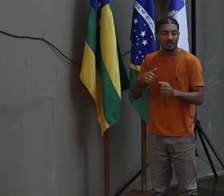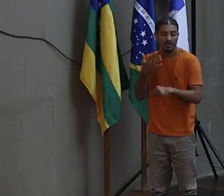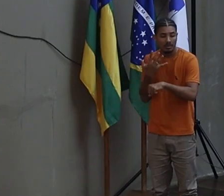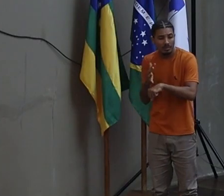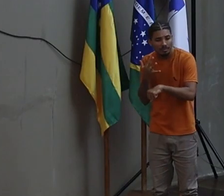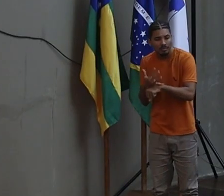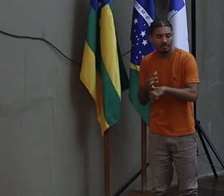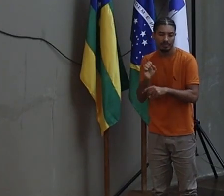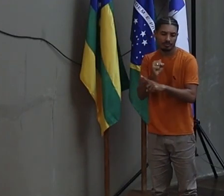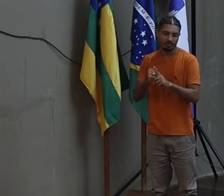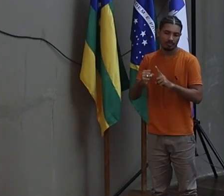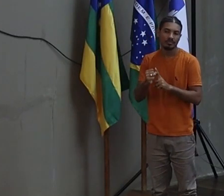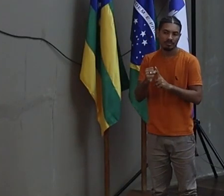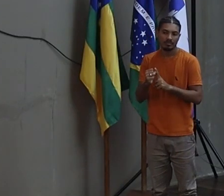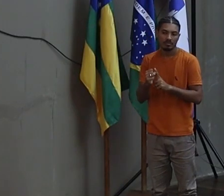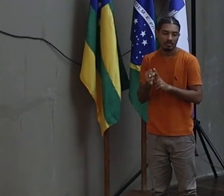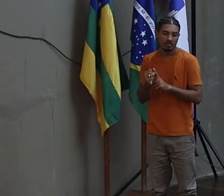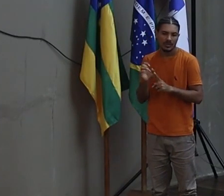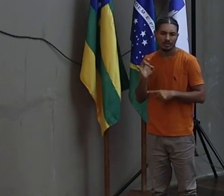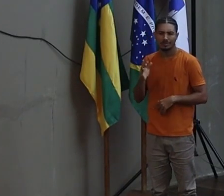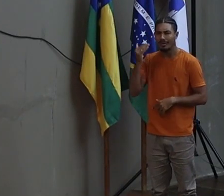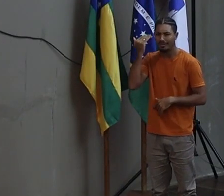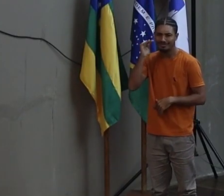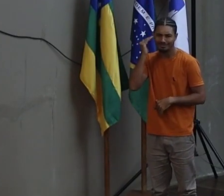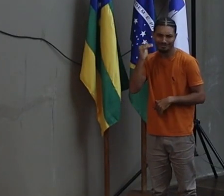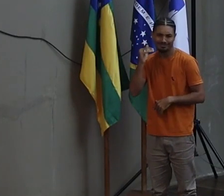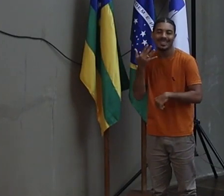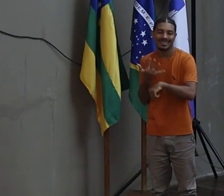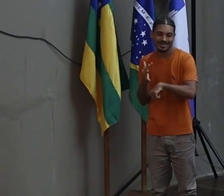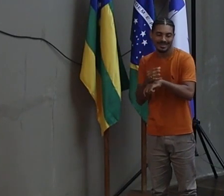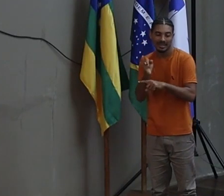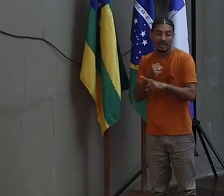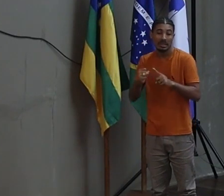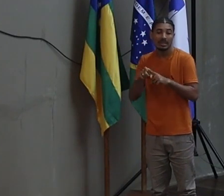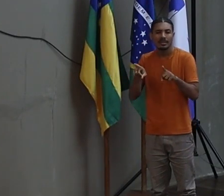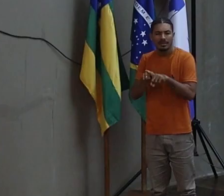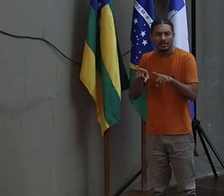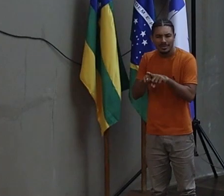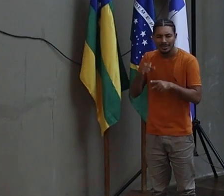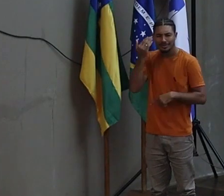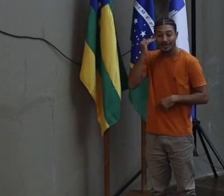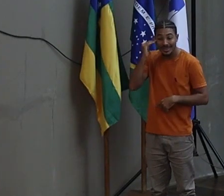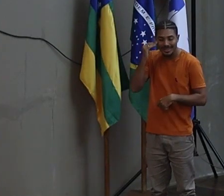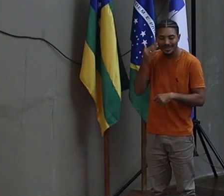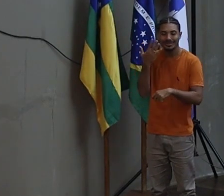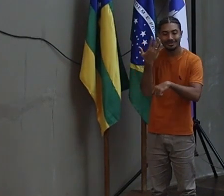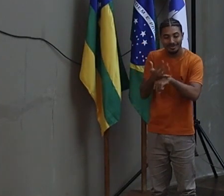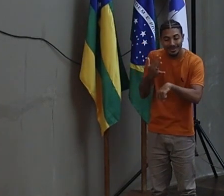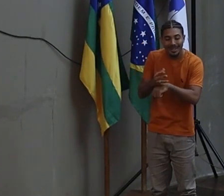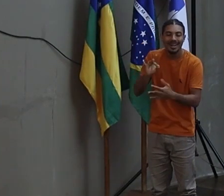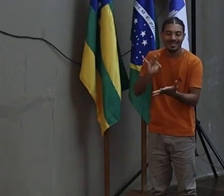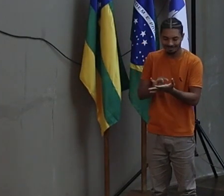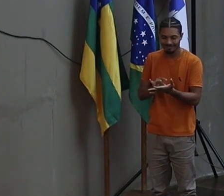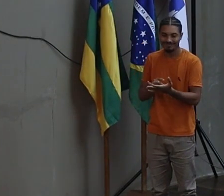né? Então, não basta entender apenas essa prática social, mas esse entendimento dessa prática social,